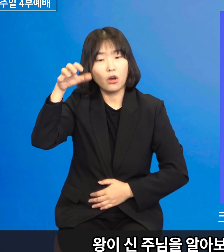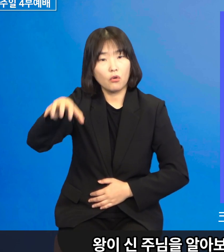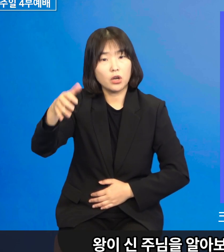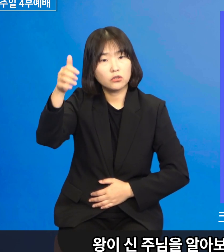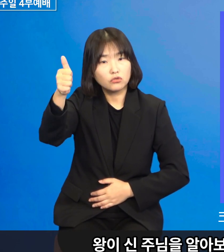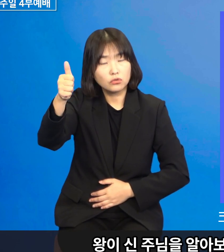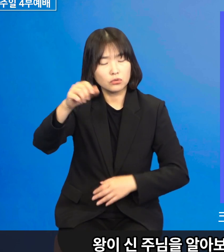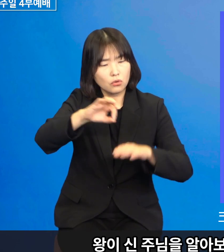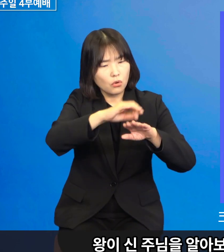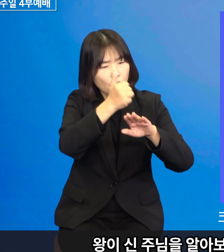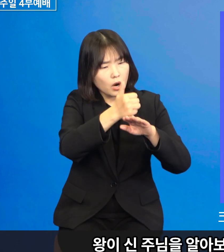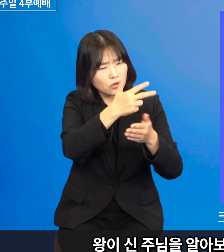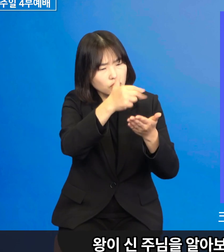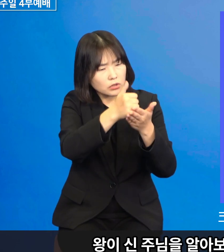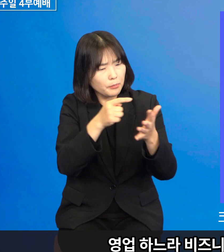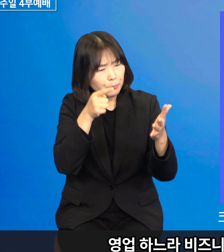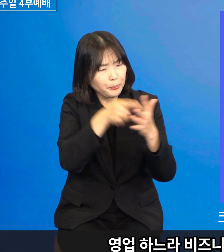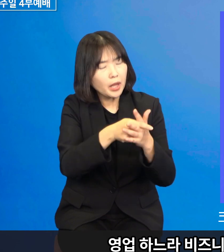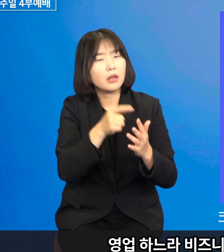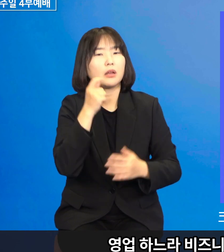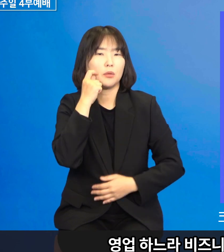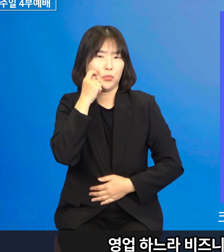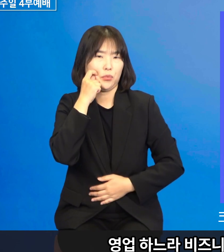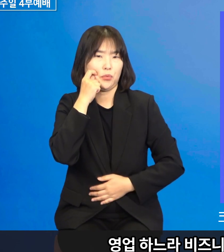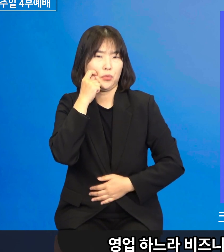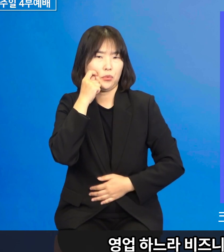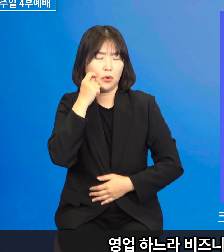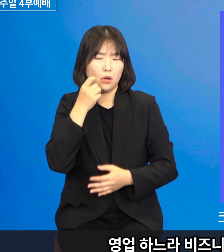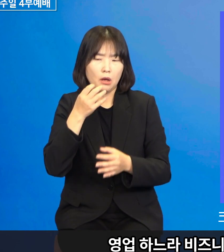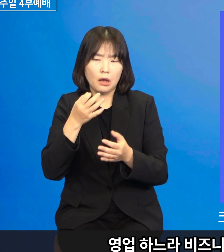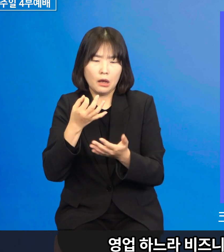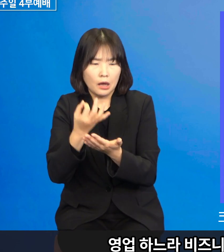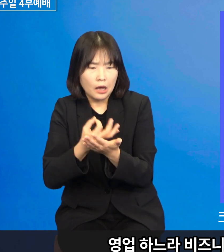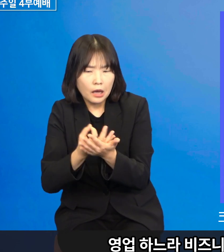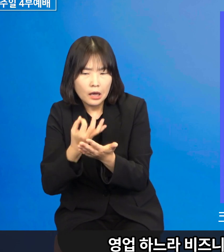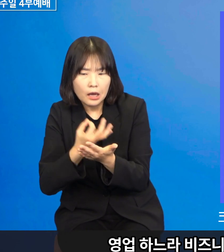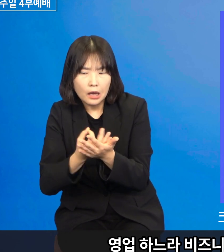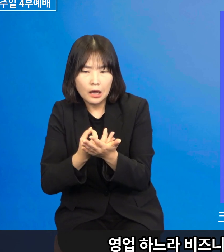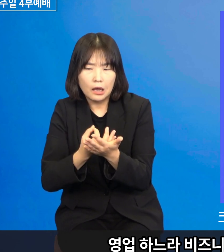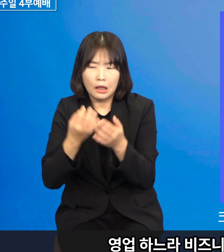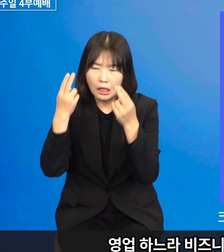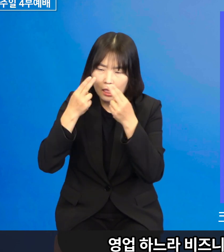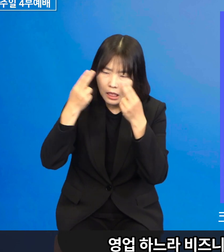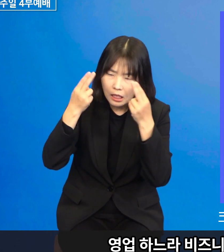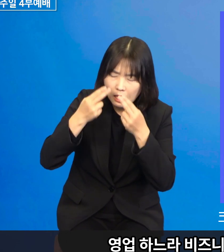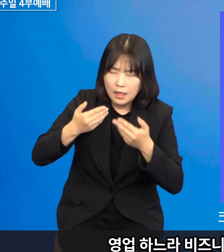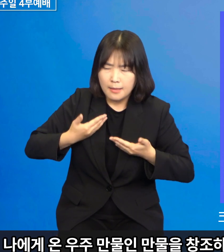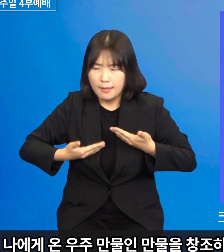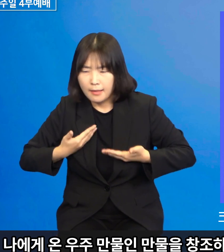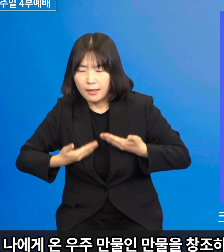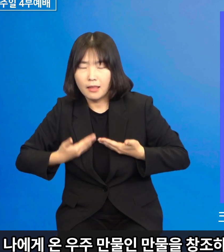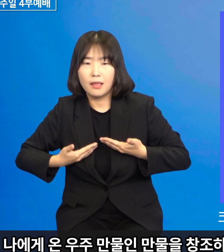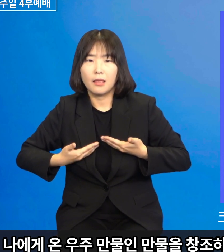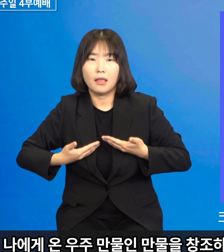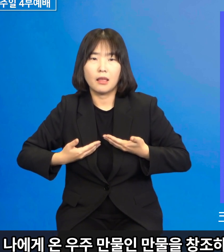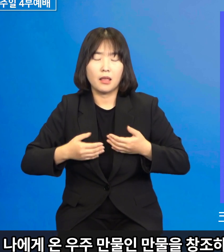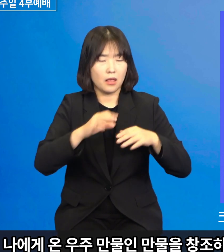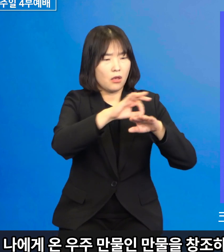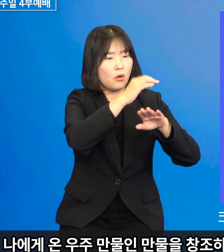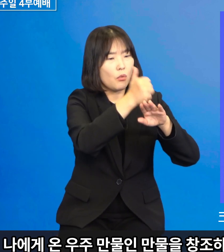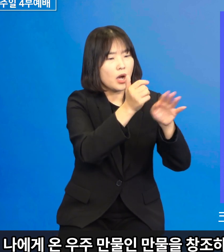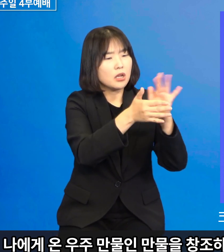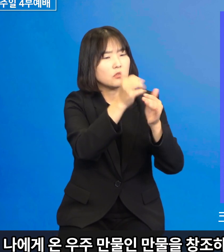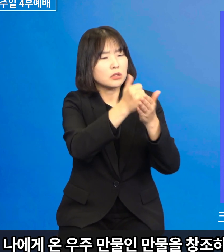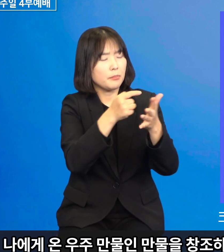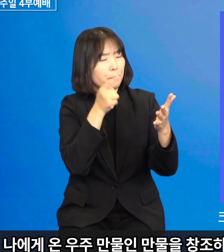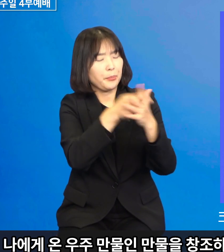알아보지 못했다는 데 있습니다. 영업하느라, 비즈니스 하느라 너무 바빠서 나에게 온